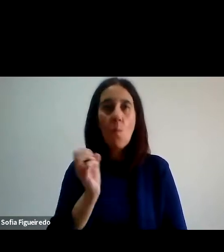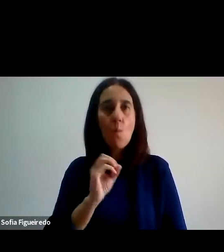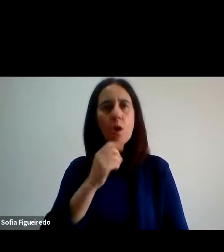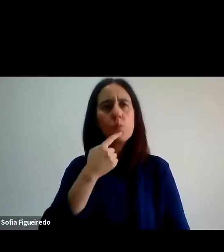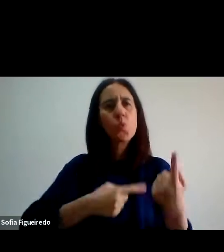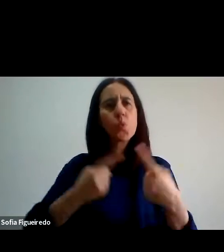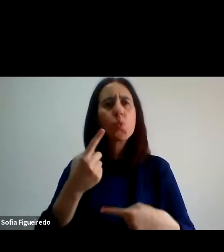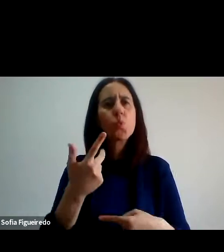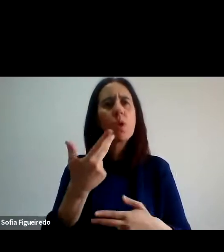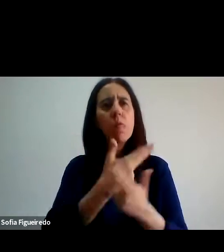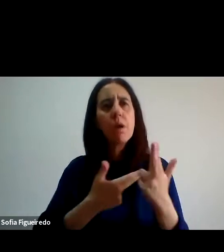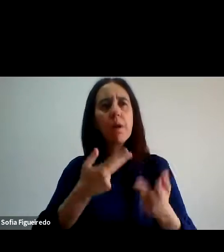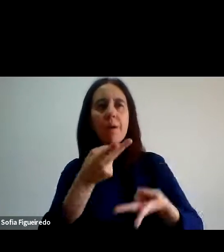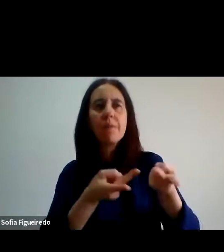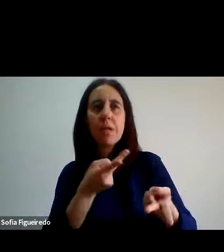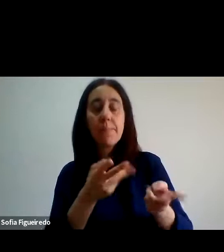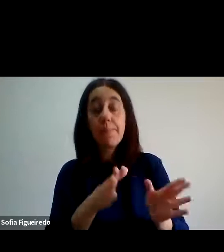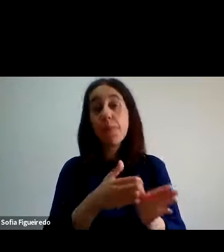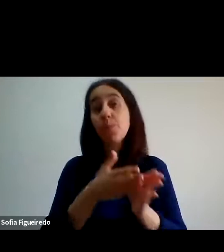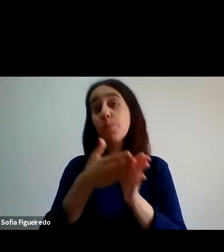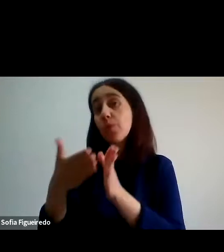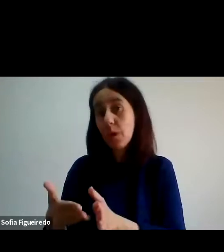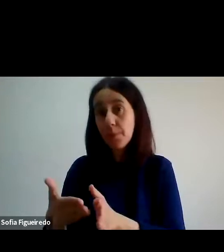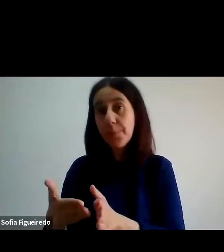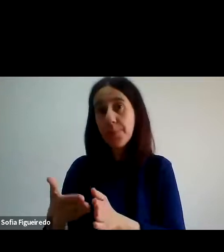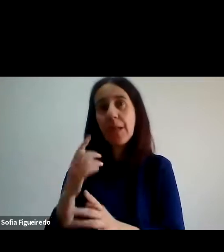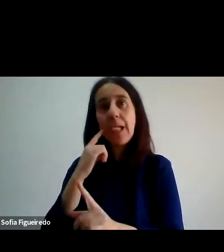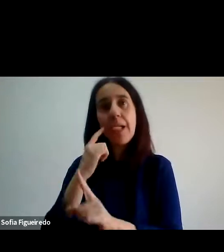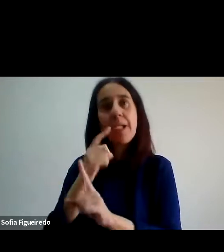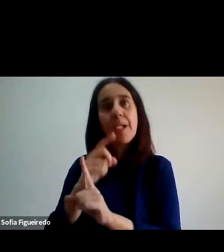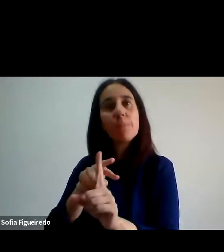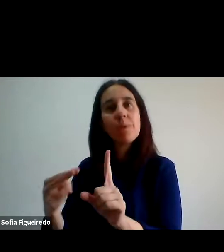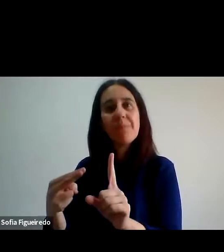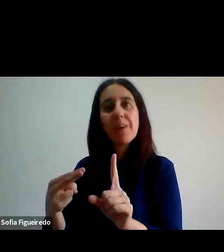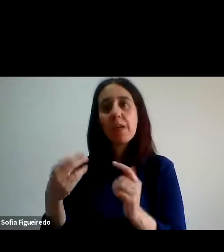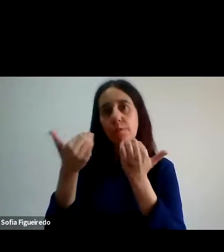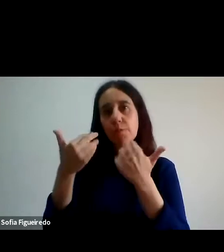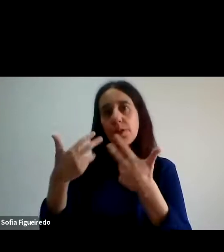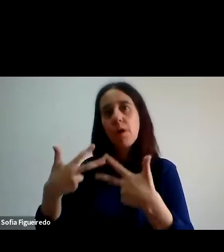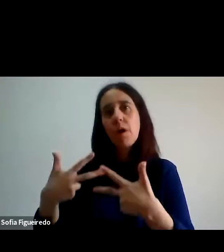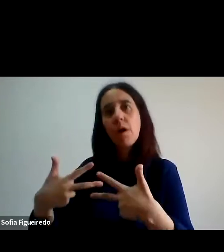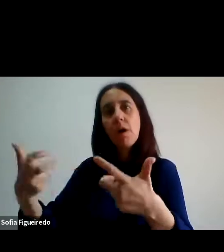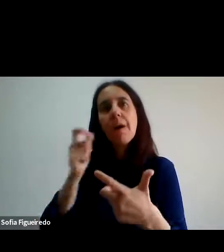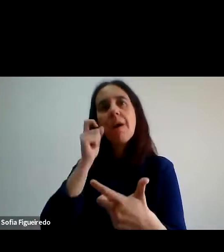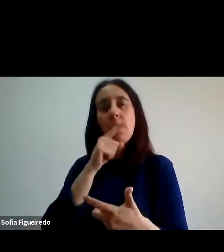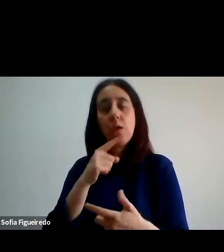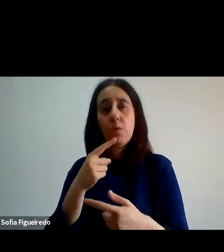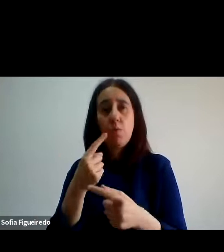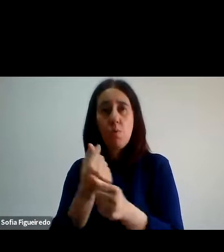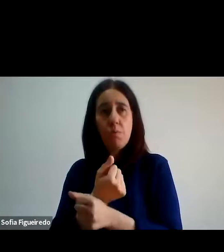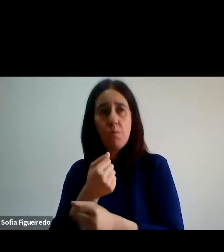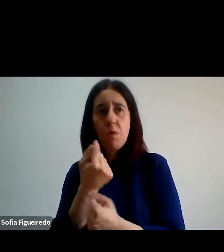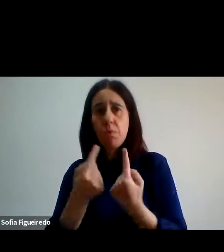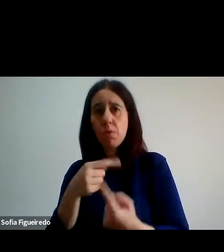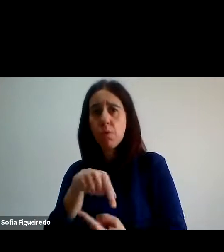criticam, avaliam. E, por outro lado, na perspectiva de quem consome a informação, eu quando vou comprar determinada coisa, quando quero realizar